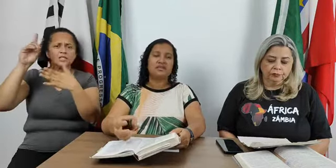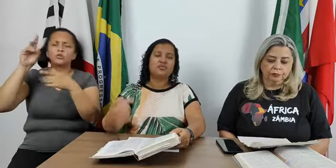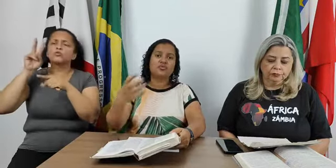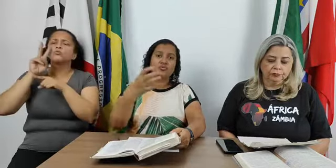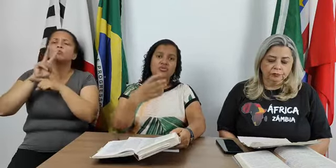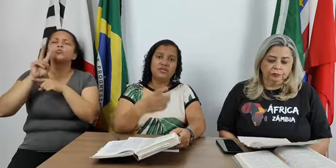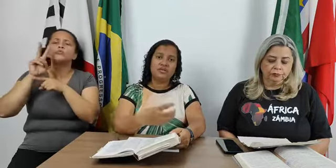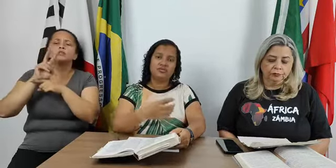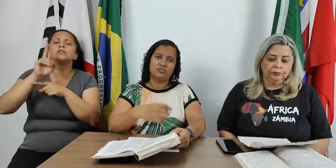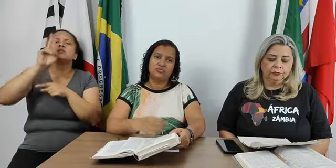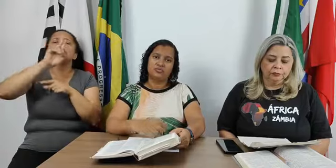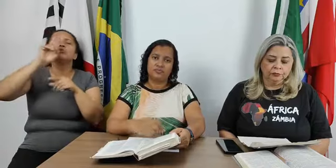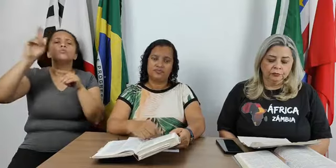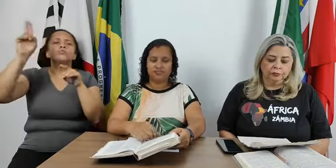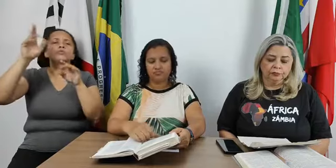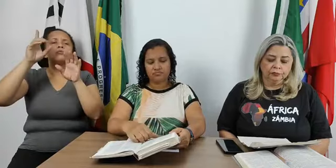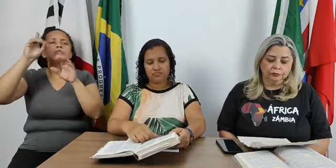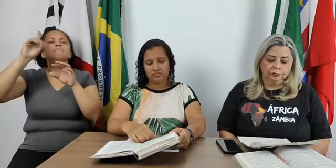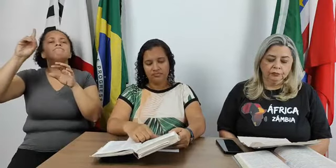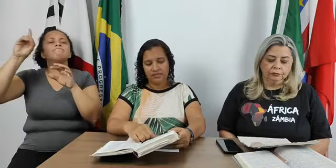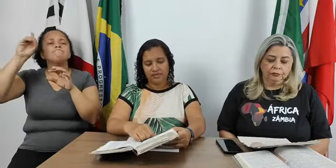eles estejam unidos.